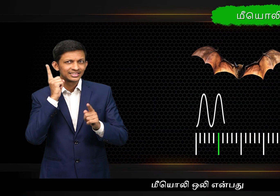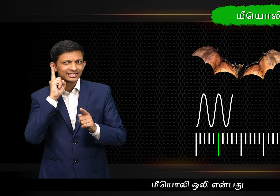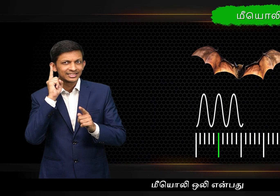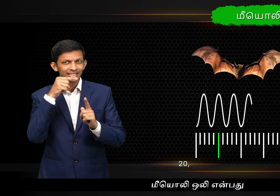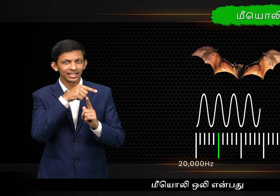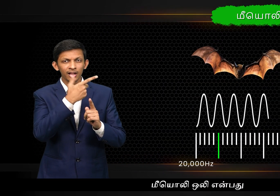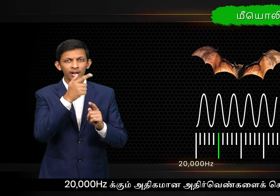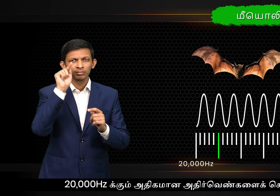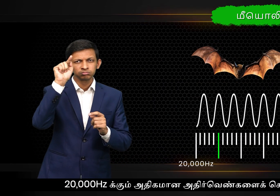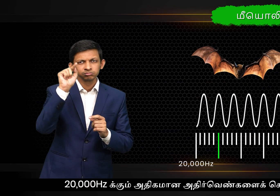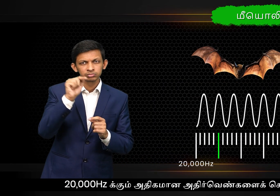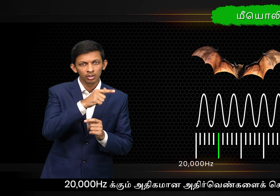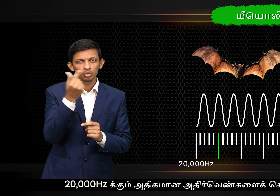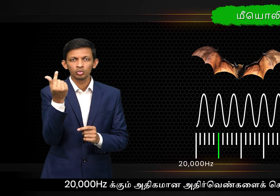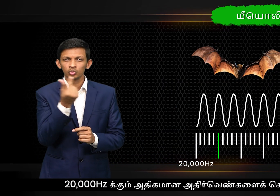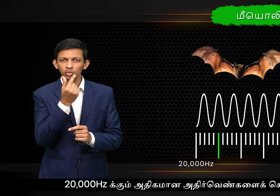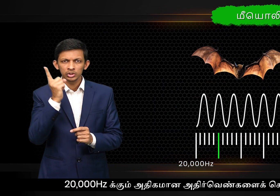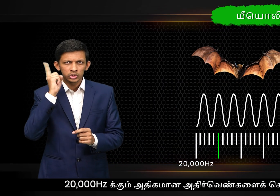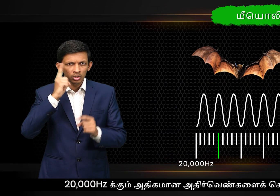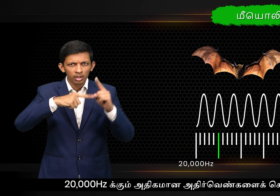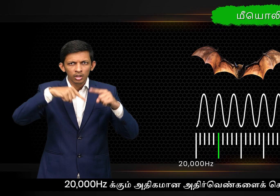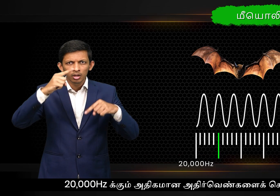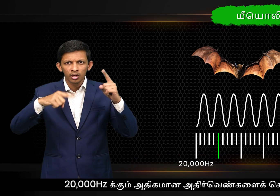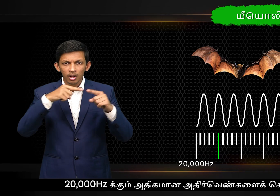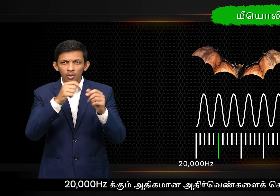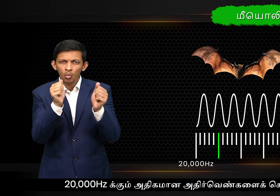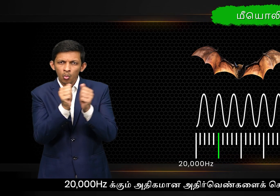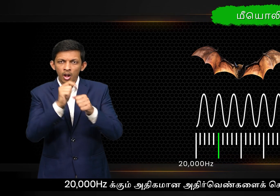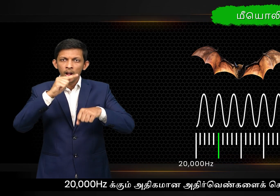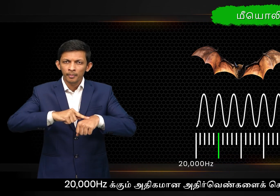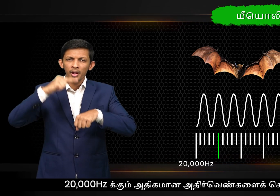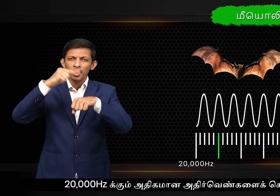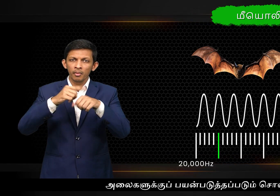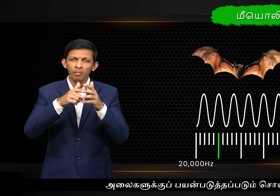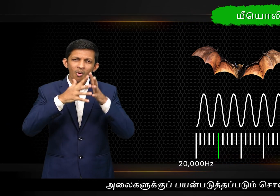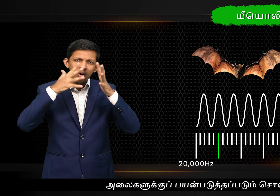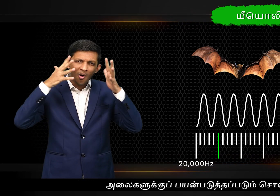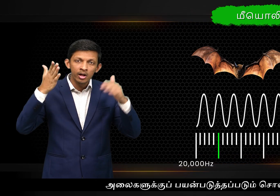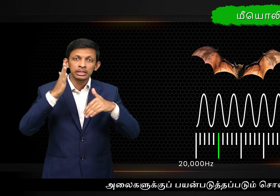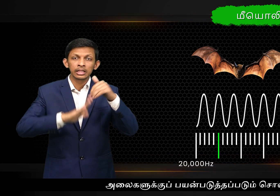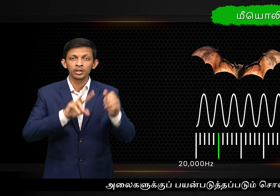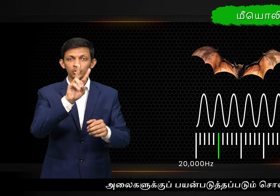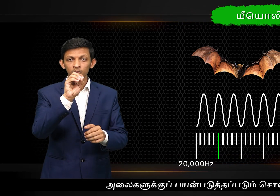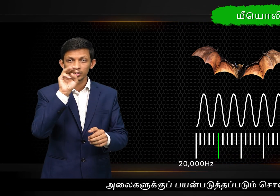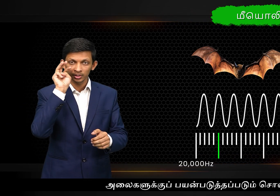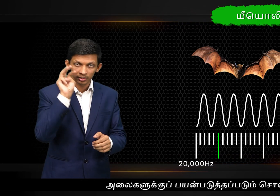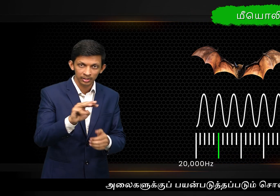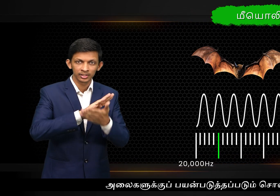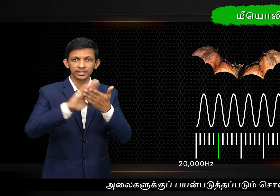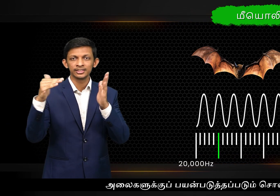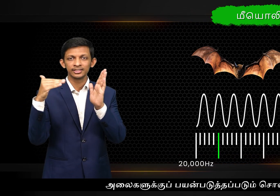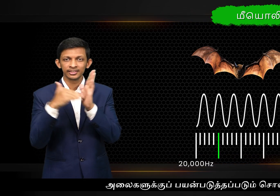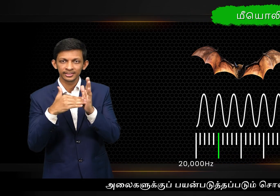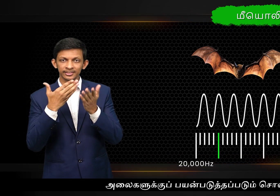மீயொலி ஒலி என்பது 20,000 ஹெர்ட்ஸுக்கும் அதிகமான அதிர்வெண்களை கொண்ட ஒலி அலைகளுக்கு பயன்படுத்தப்படும்